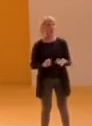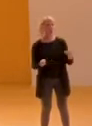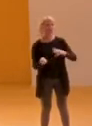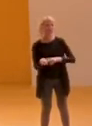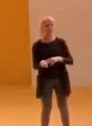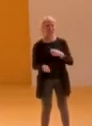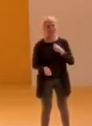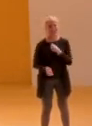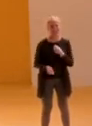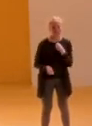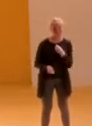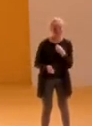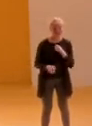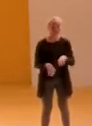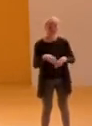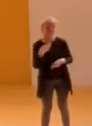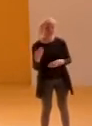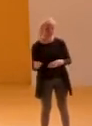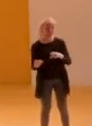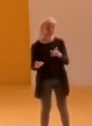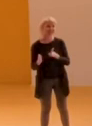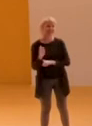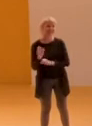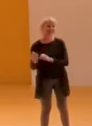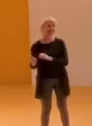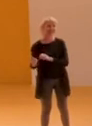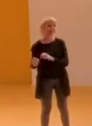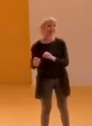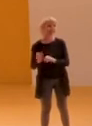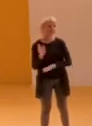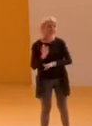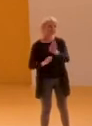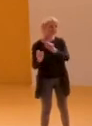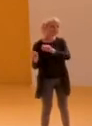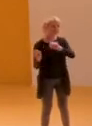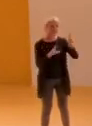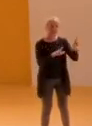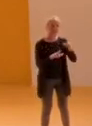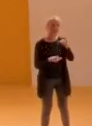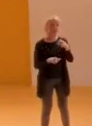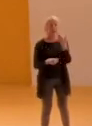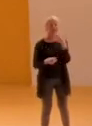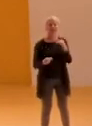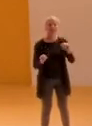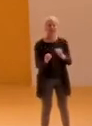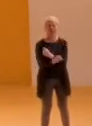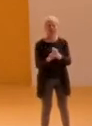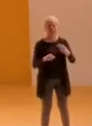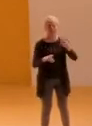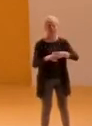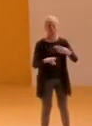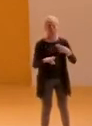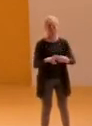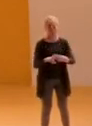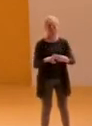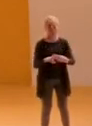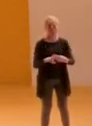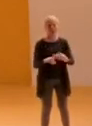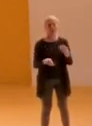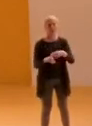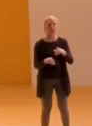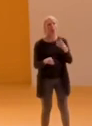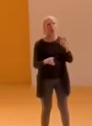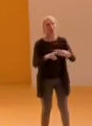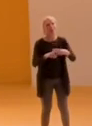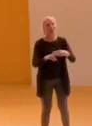jest z jednej strony smutna bo hiperinflacja Generalnie rzecz biorąc to jest najpoważniejsza choroba na jaką zachorować może pieniądz i